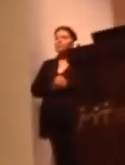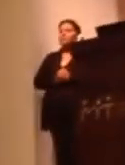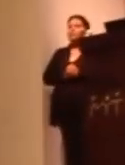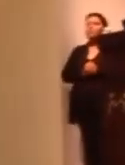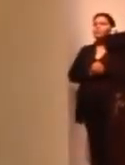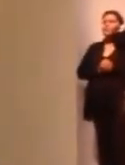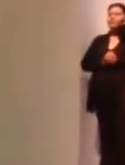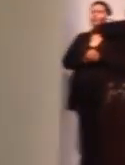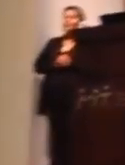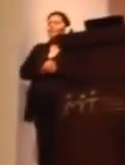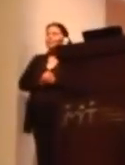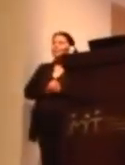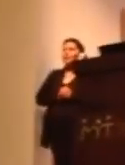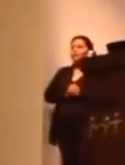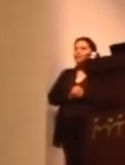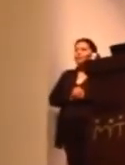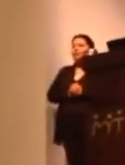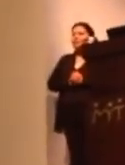Ya los puse a pensar.